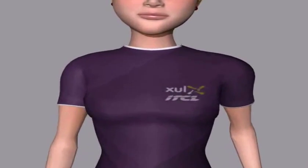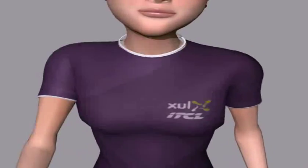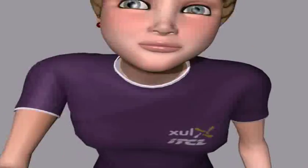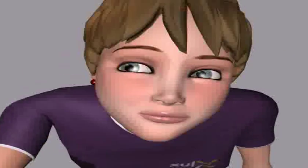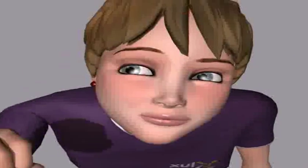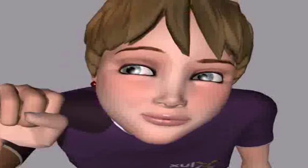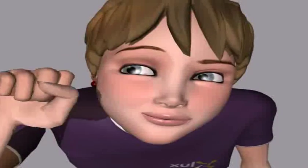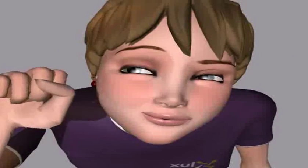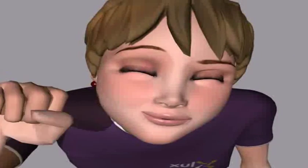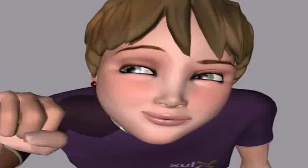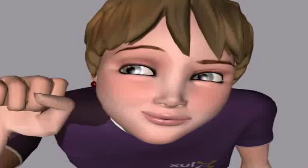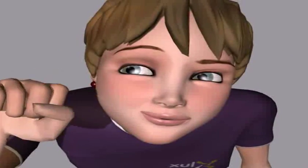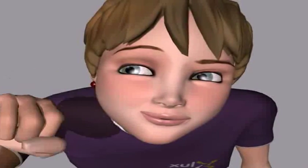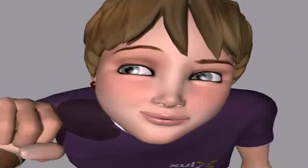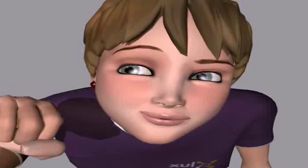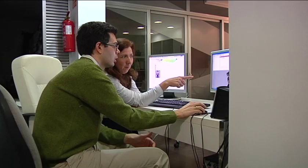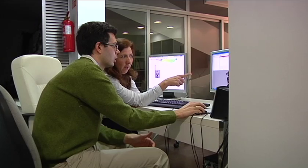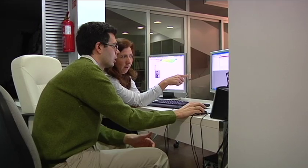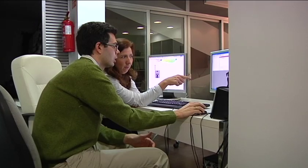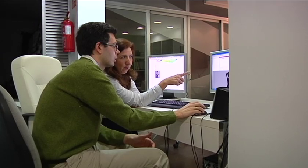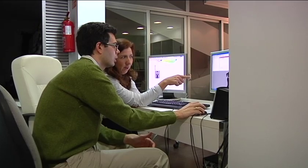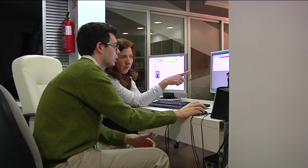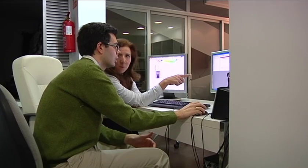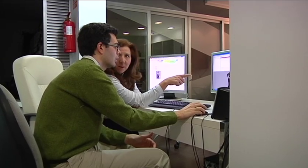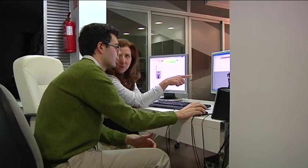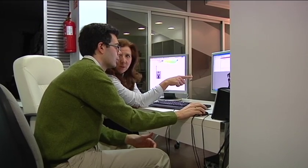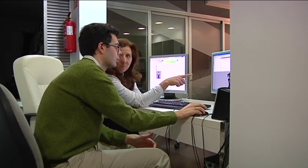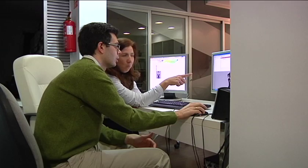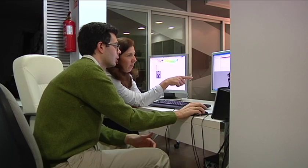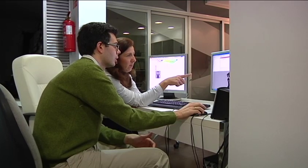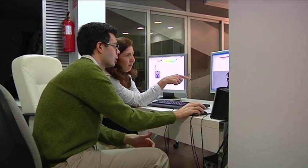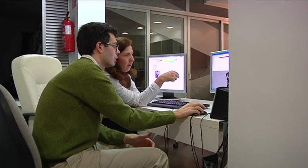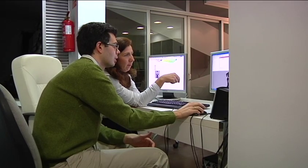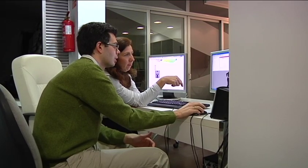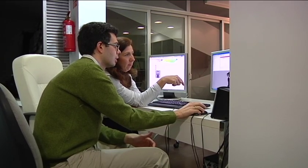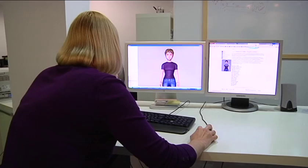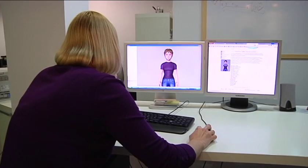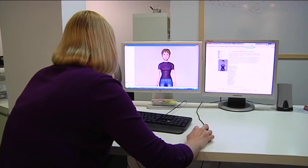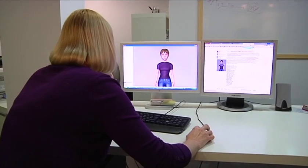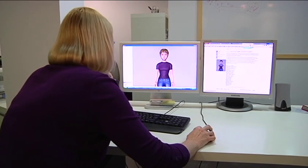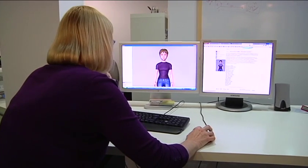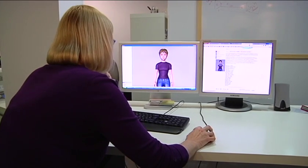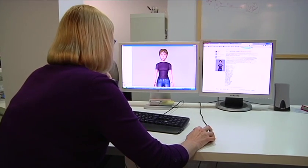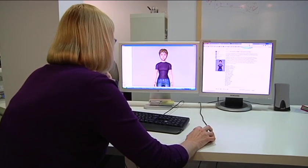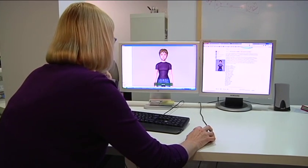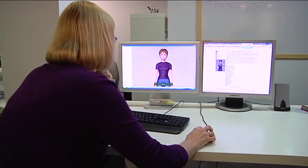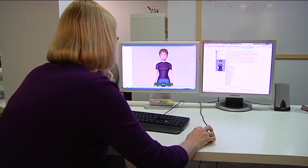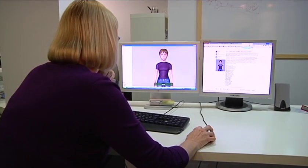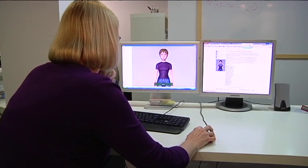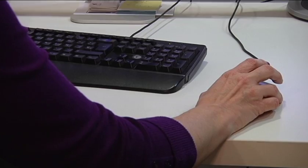traductora simultánea de lengua de signos en 3D. La han desarrollado en esta empresa cordobesa con la activa colaboración de Elisa y le han puesto